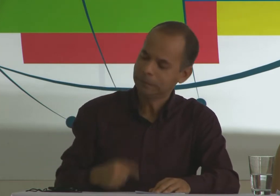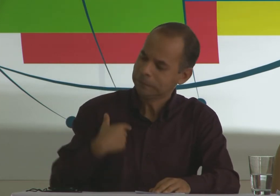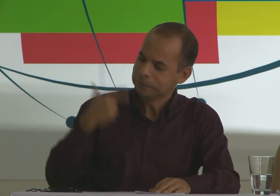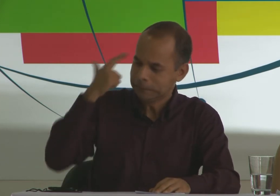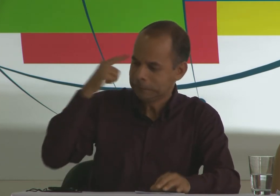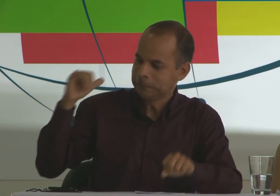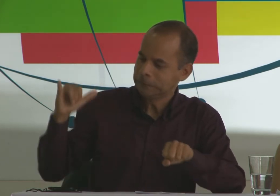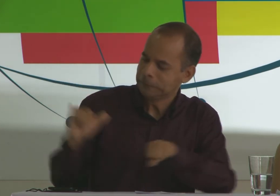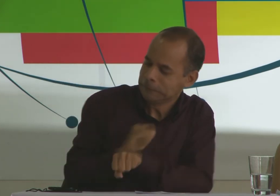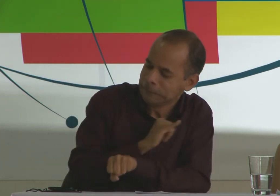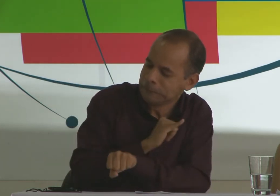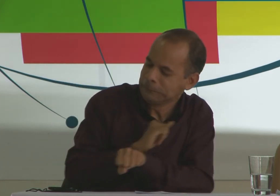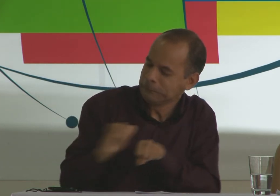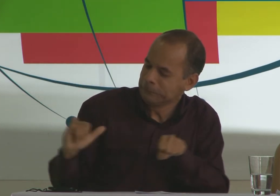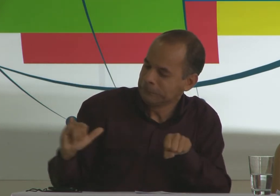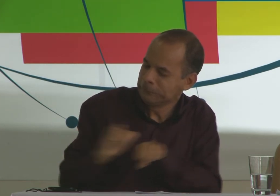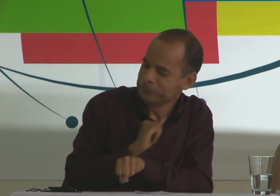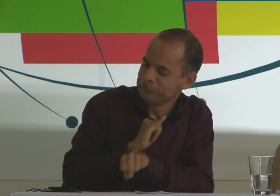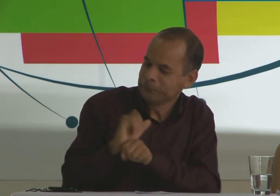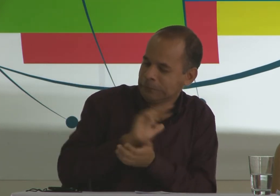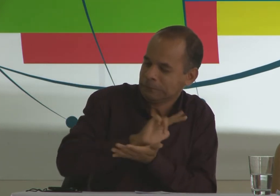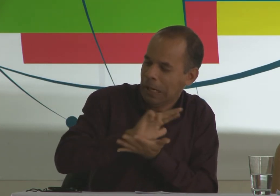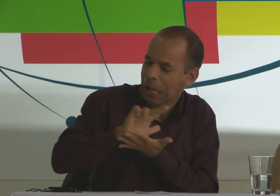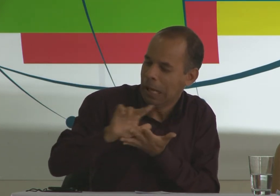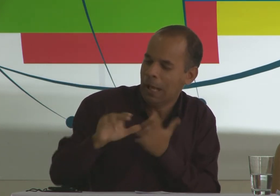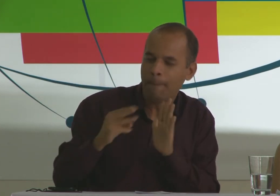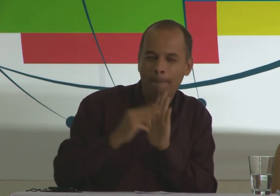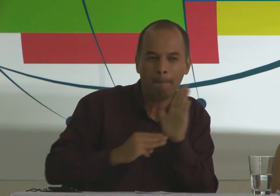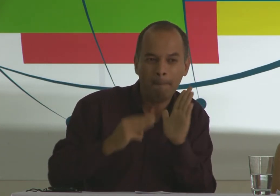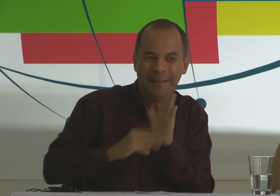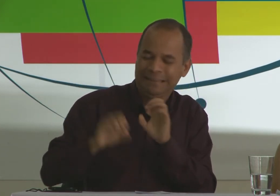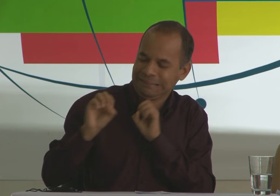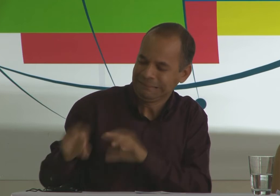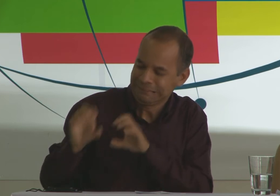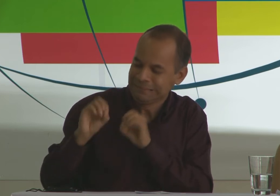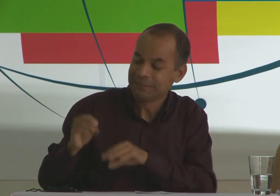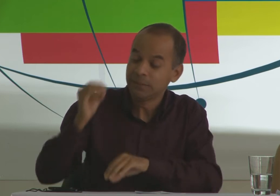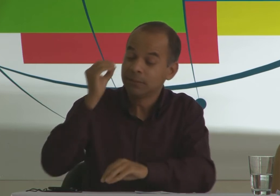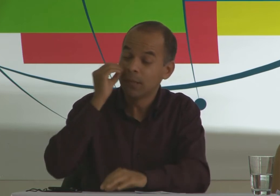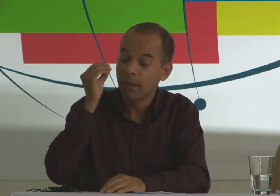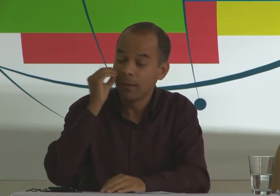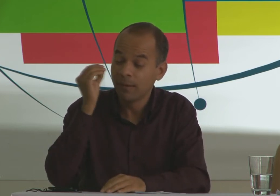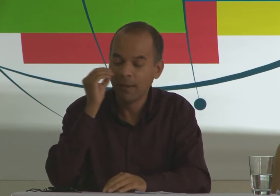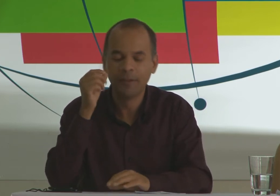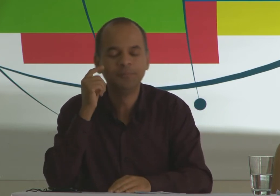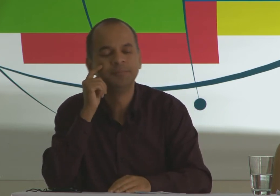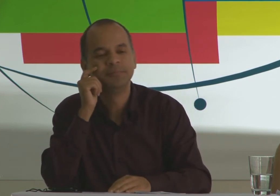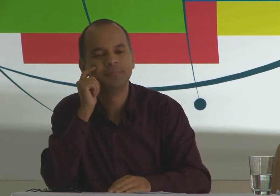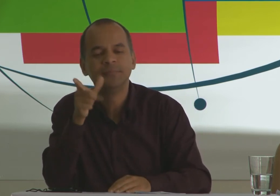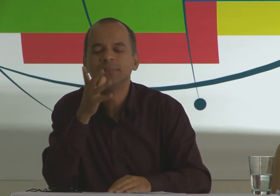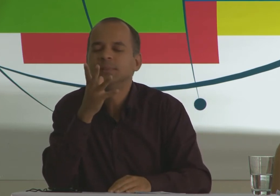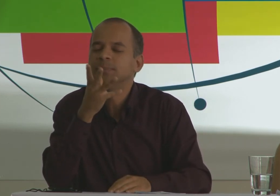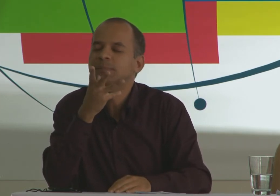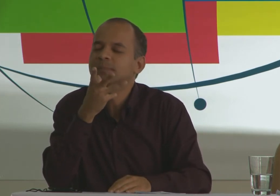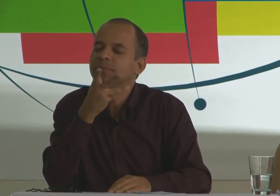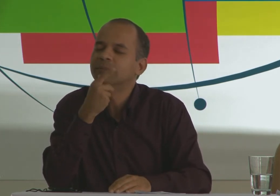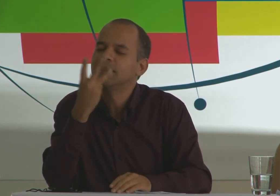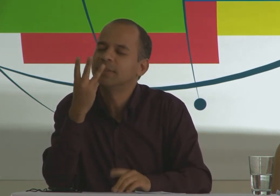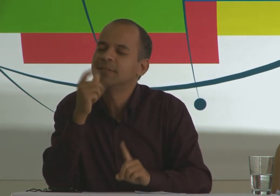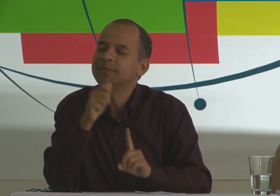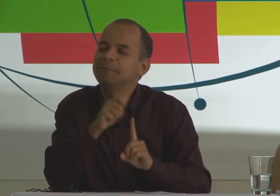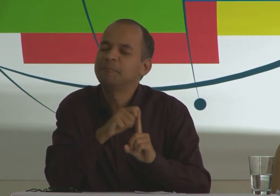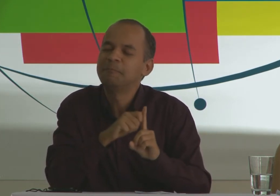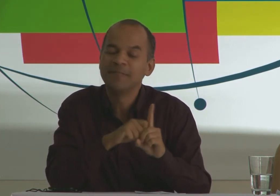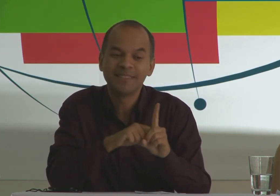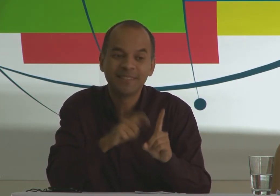uma tendência de que eles esqueçam isso. Né? Então, como professor, eu também me coloquei a pensar nessas outras estratégias metodológicas